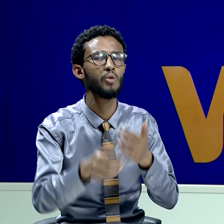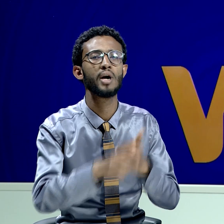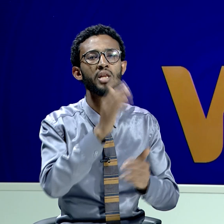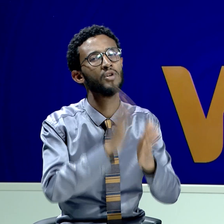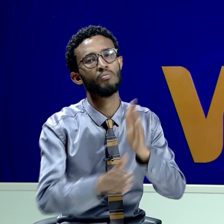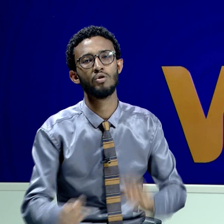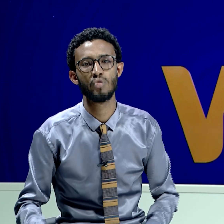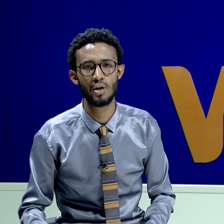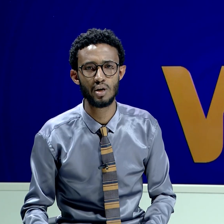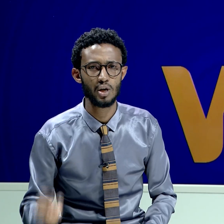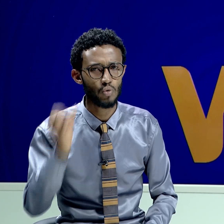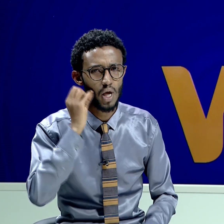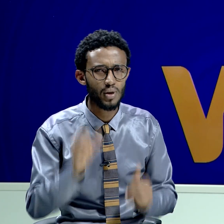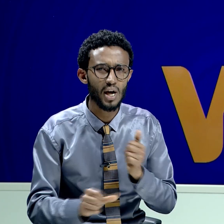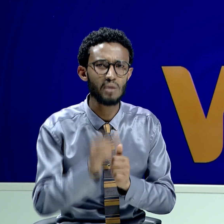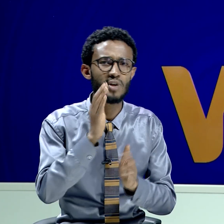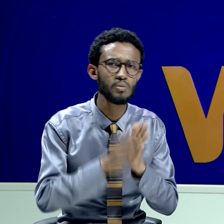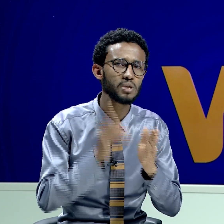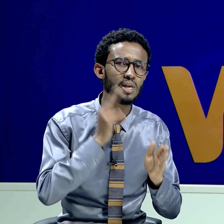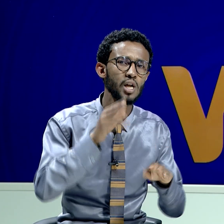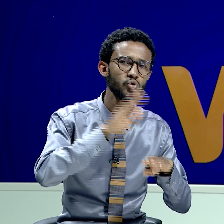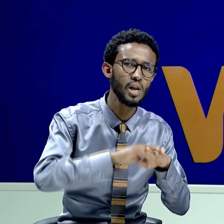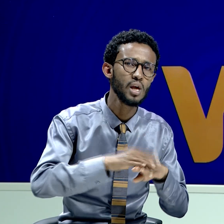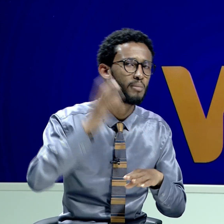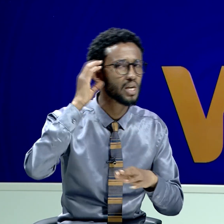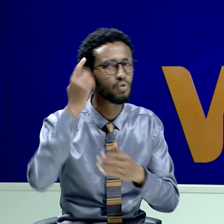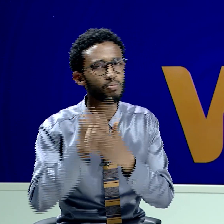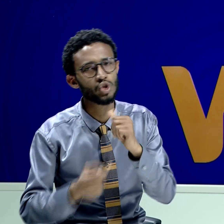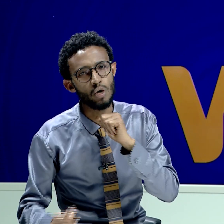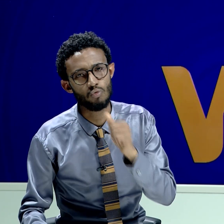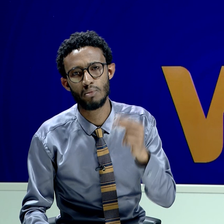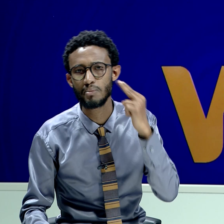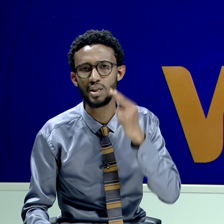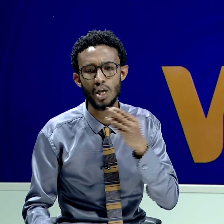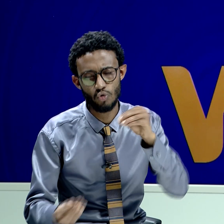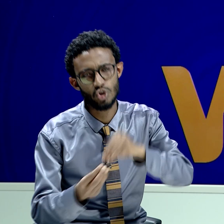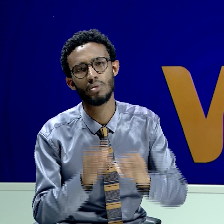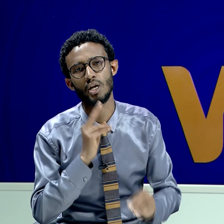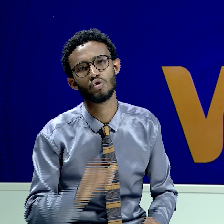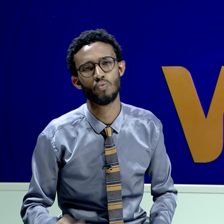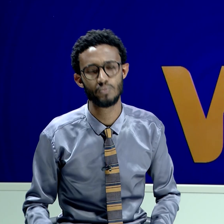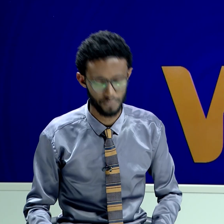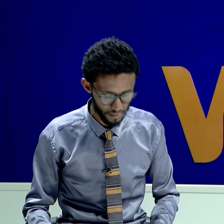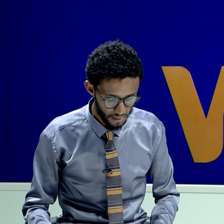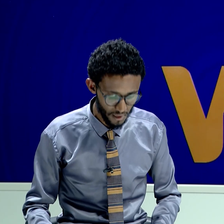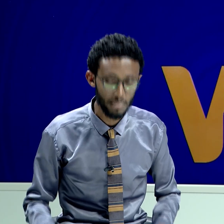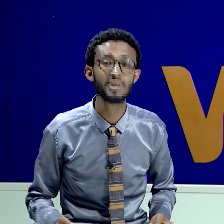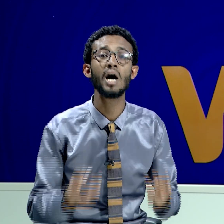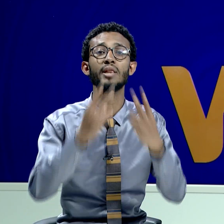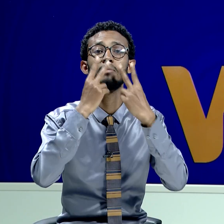ተቀጭ ፈጽምባችኋል ወታው ቢተቀጭ ፈጽም መስማሰላንቹ አለ ሚሰሙት ብቻሉ መስማሰላንቹ ጭመርናችሁ ለብዛት